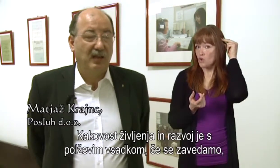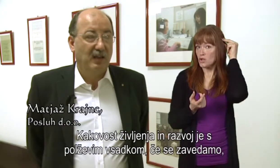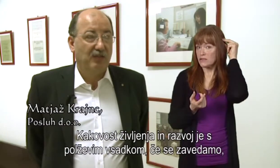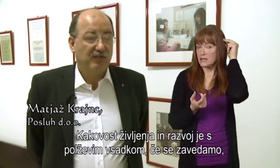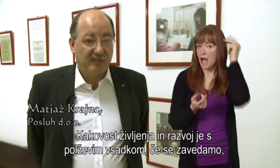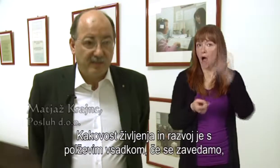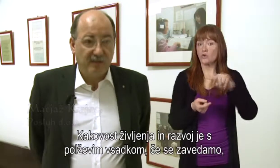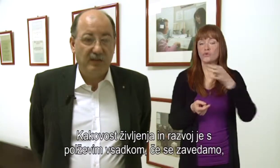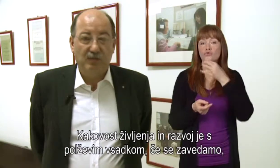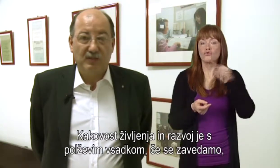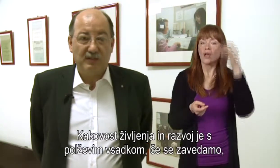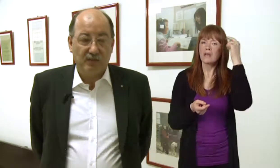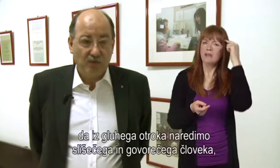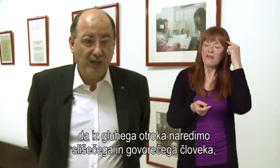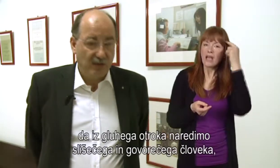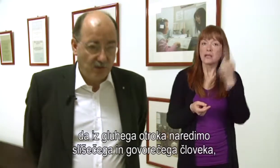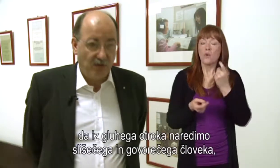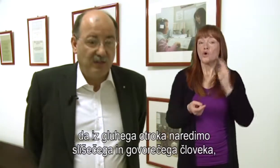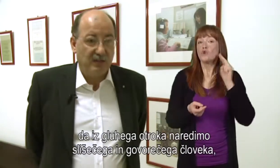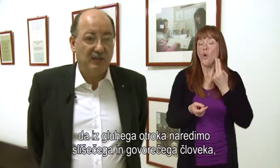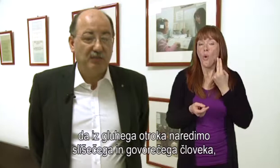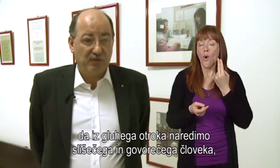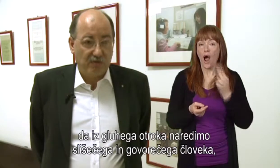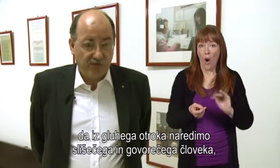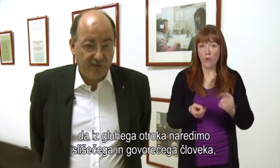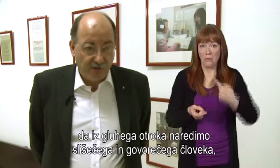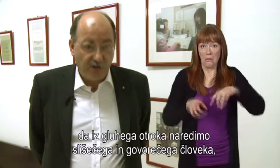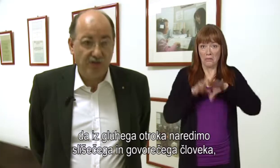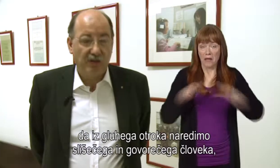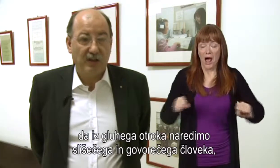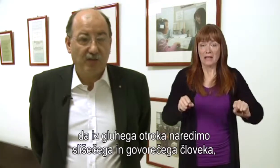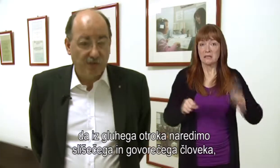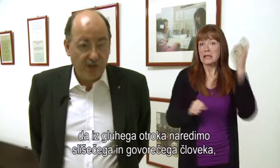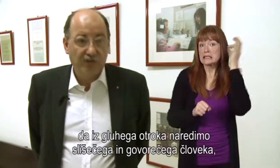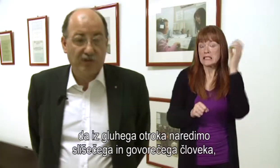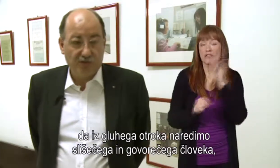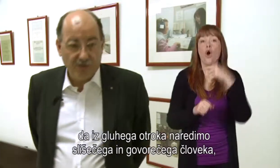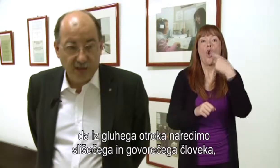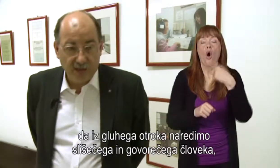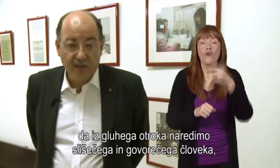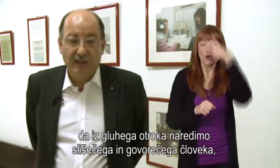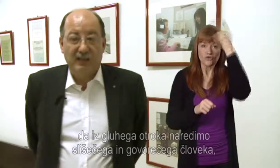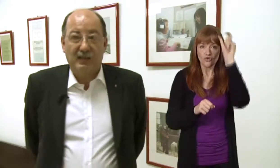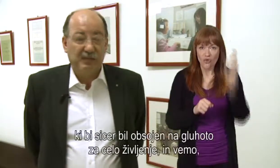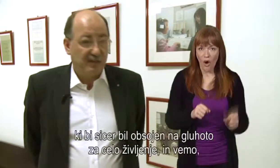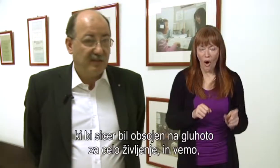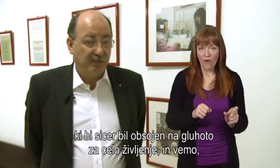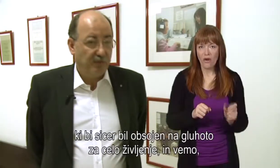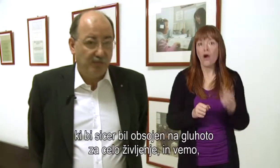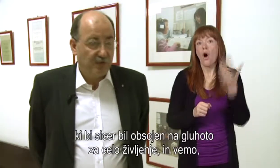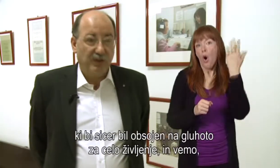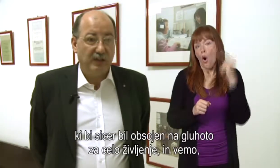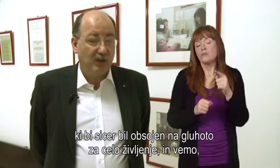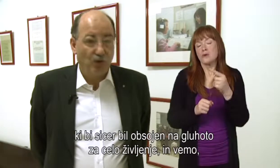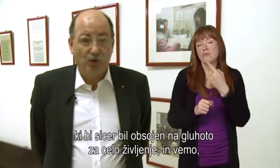implanti, če se zavedamo, da iz gluhega otroka naredimo slišečega in govorečega človeka, ki bi sicer